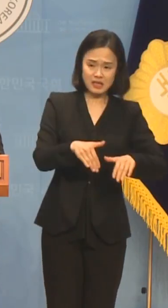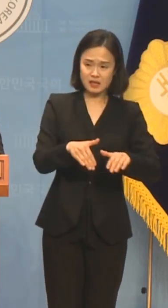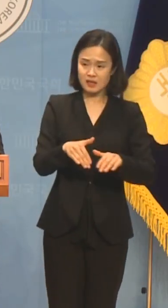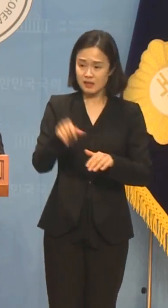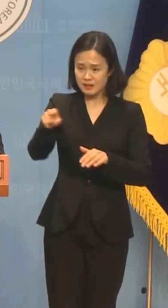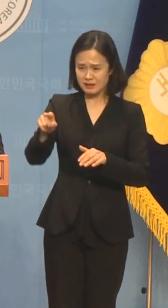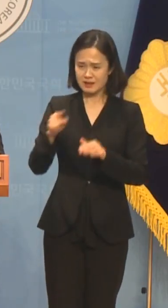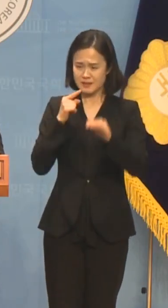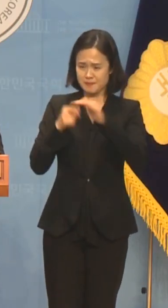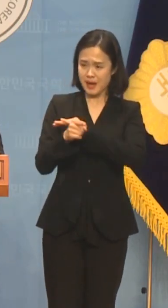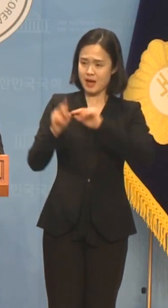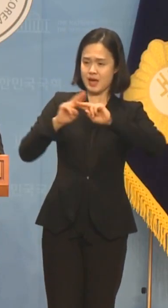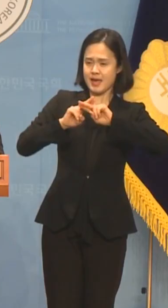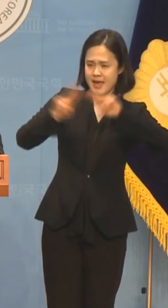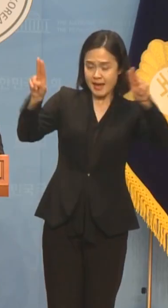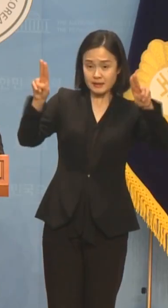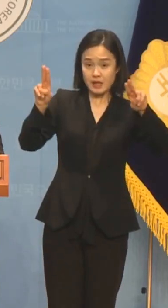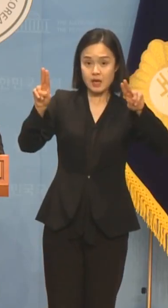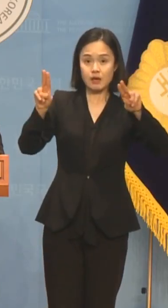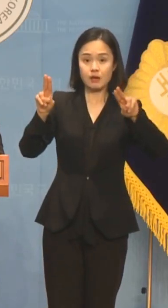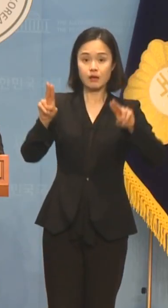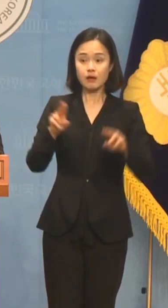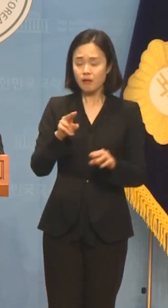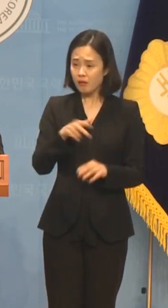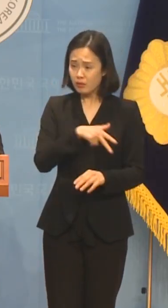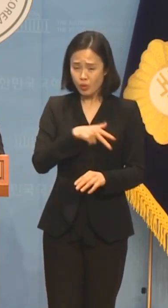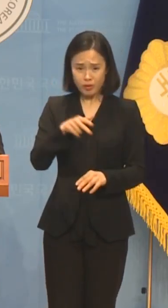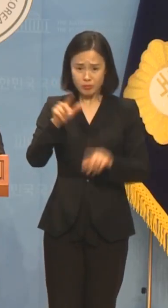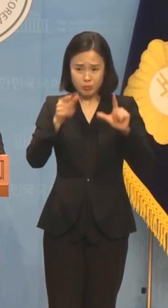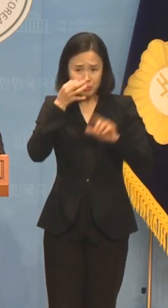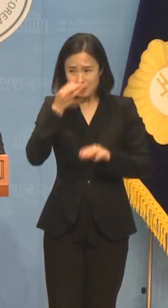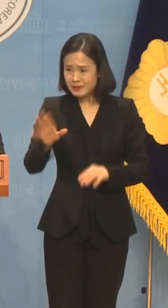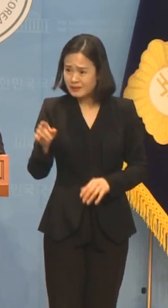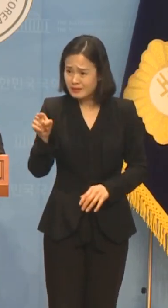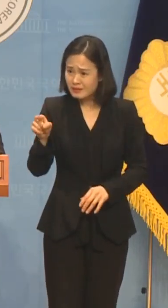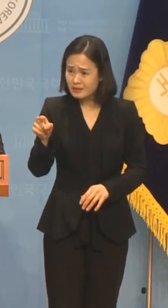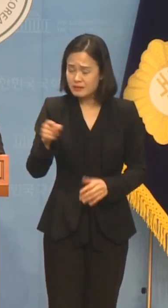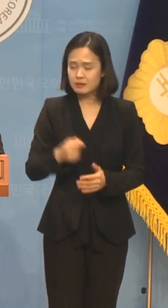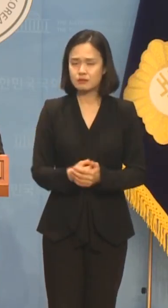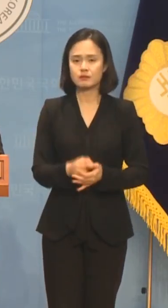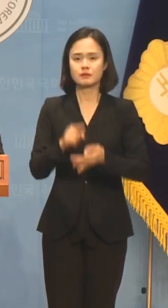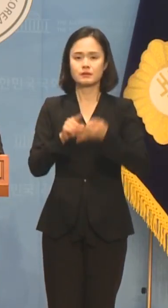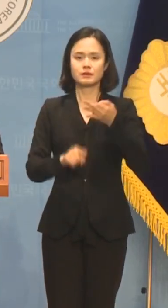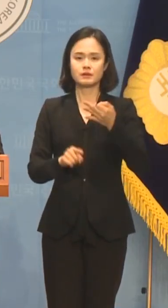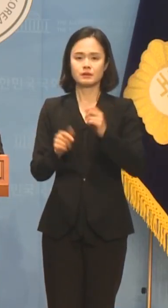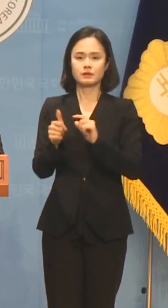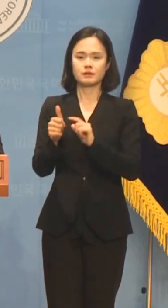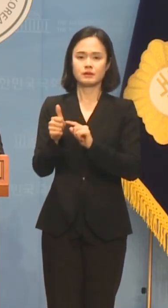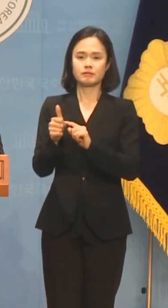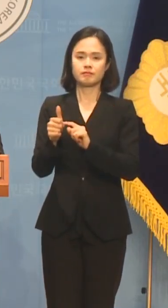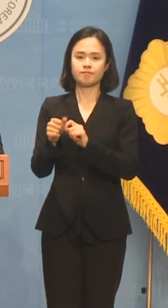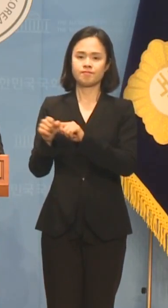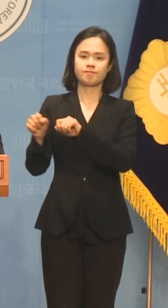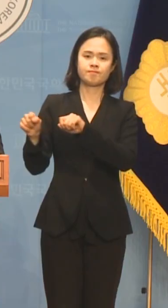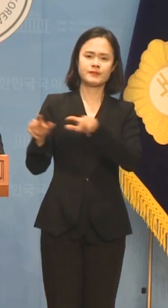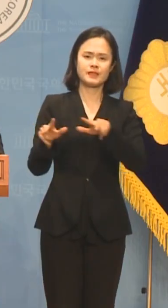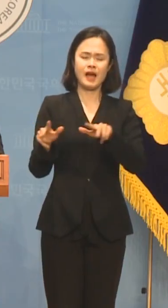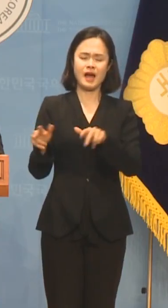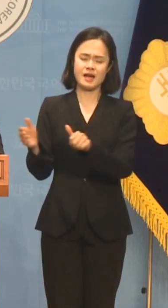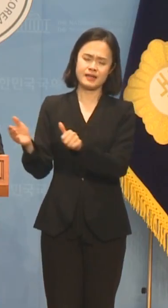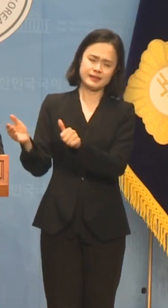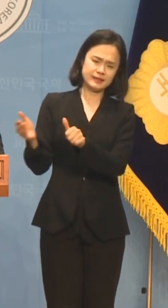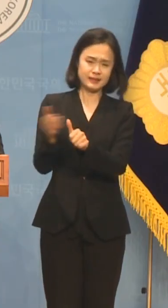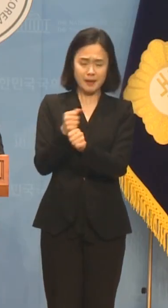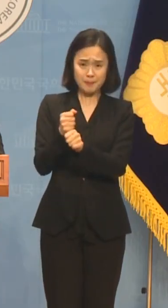복귀라는 망상에 빠져 있는 내란숙의 윤석열을 즉각 체포하라고 요구하면서 한남동